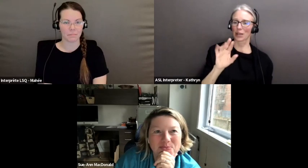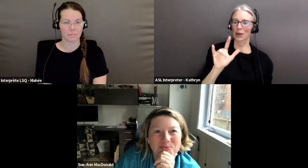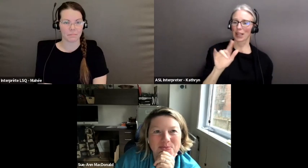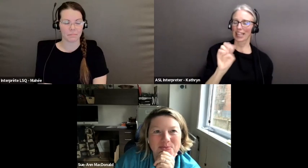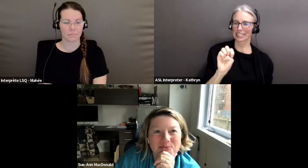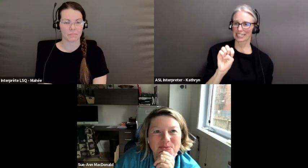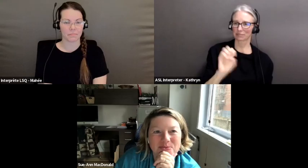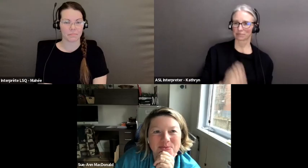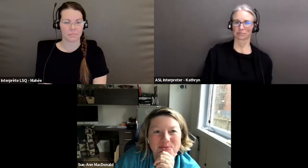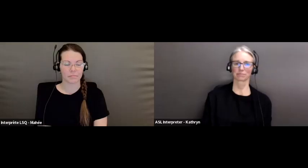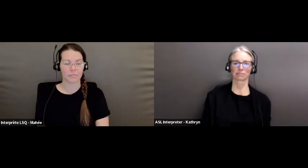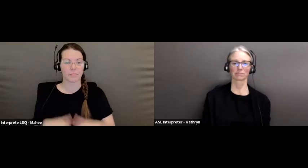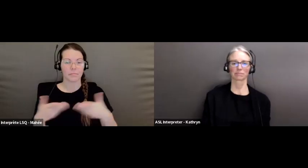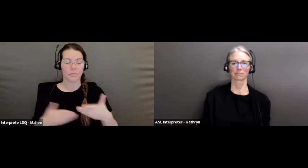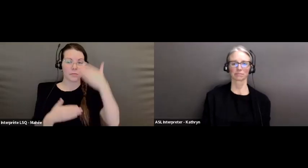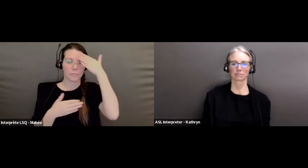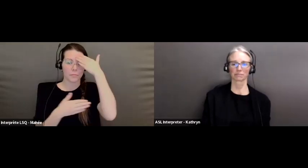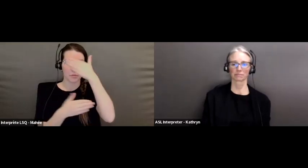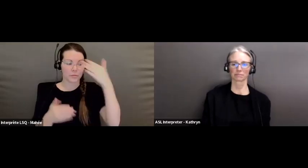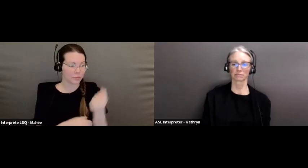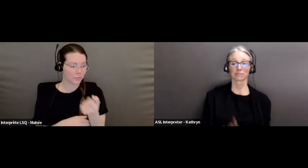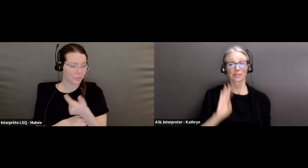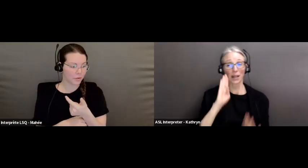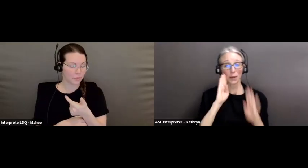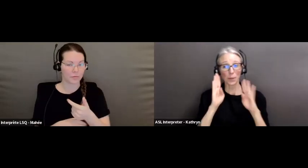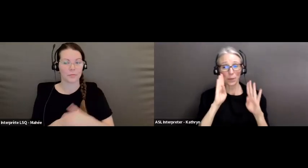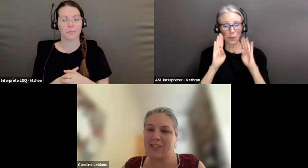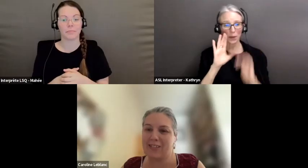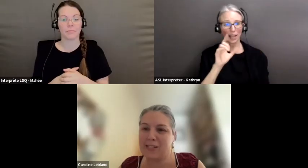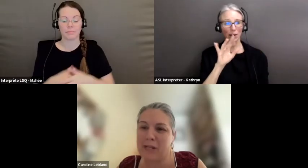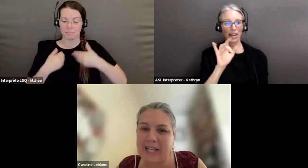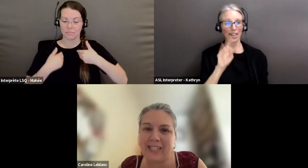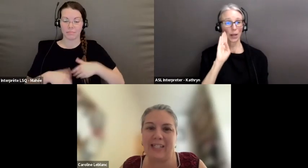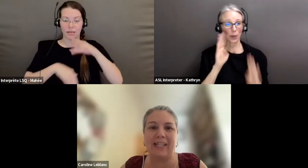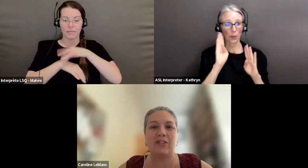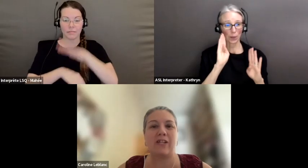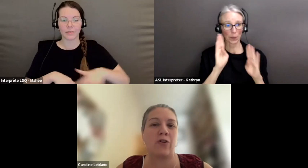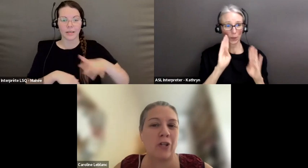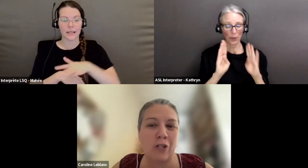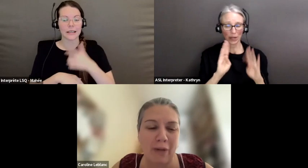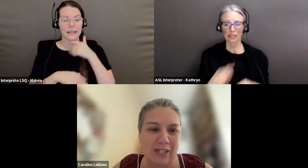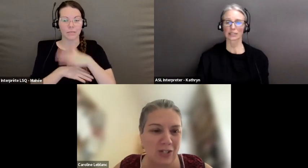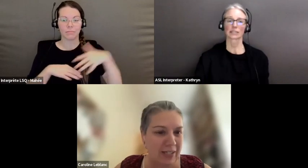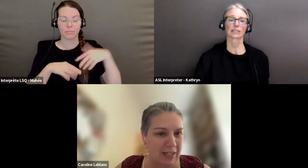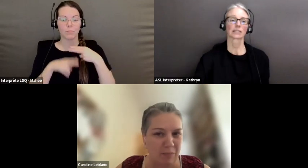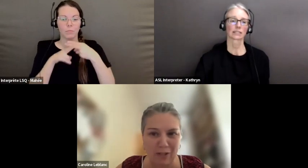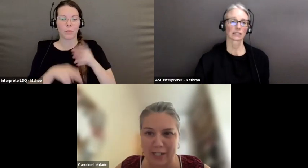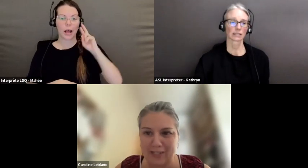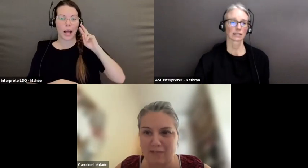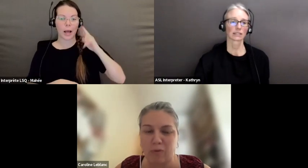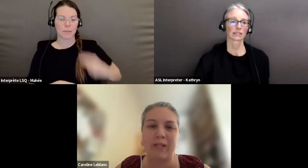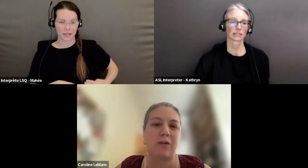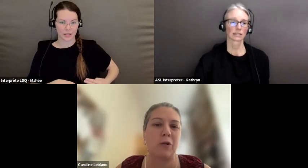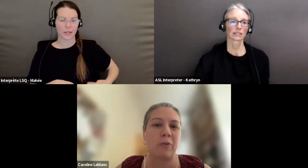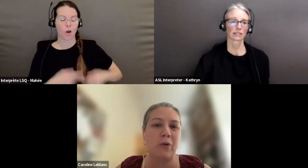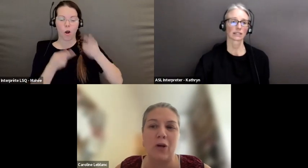Donc, bonjour tout le monde. En fait, je tiens à souligner que je suis sur les terres des Abénakis et que c'est un honneur de partager cet espace collectif